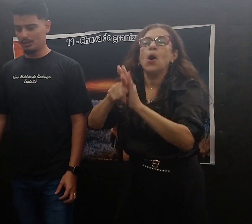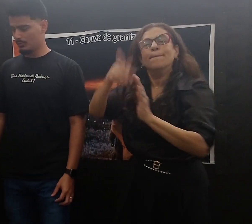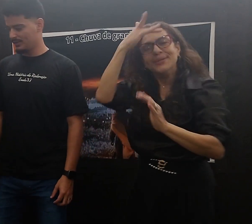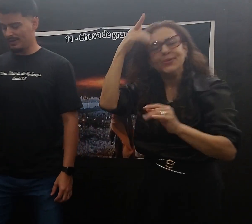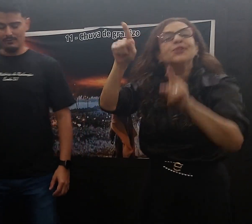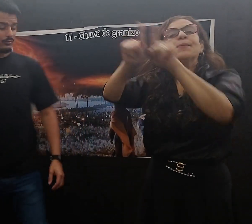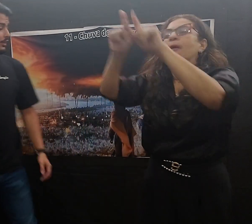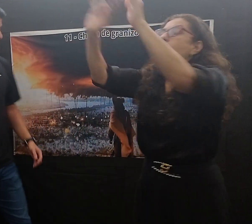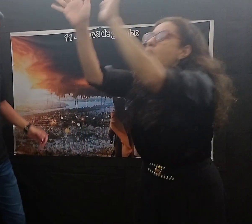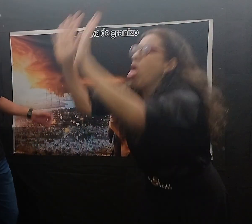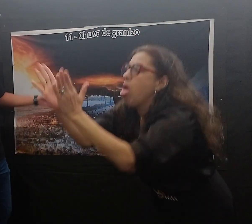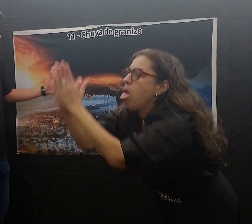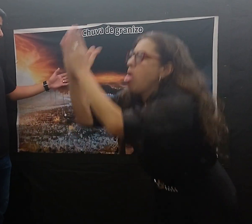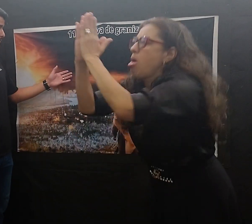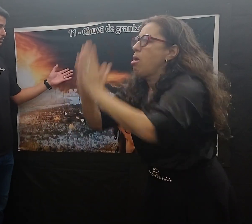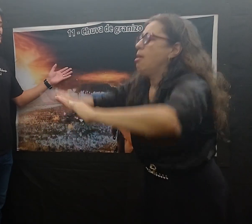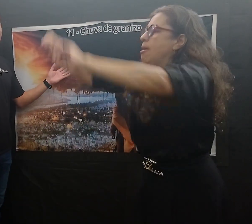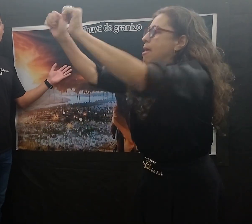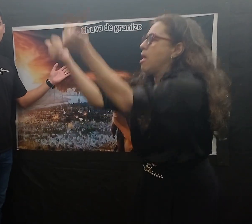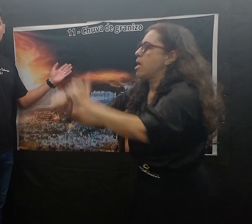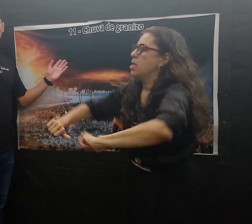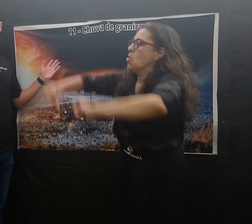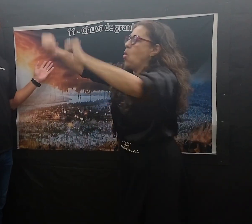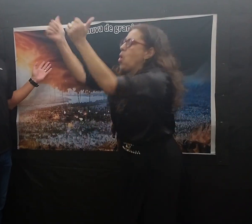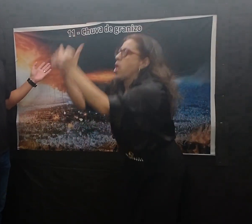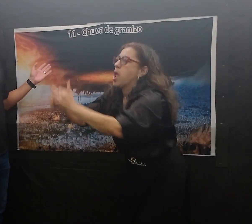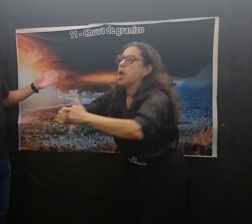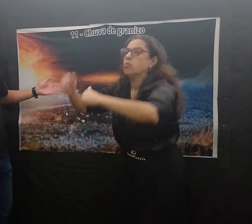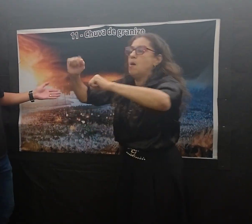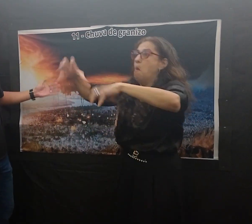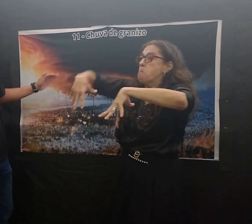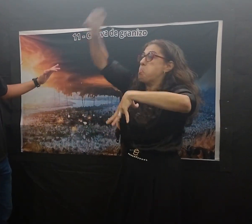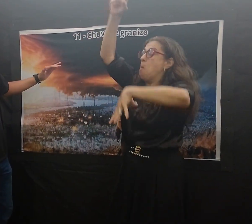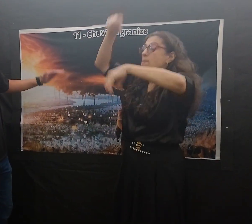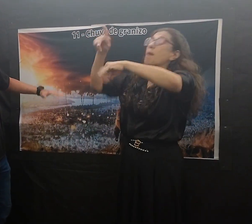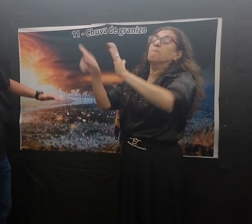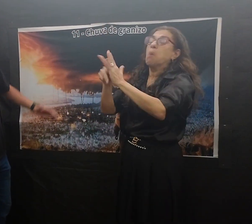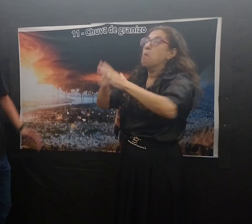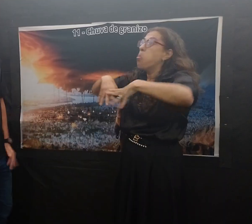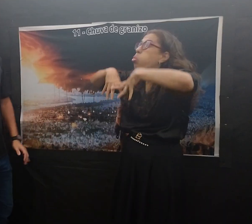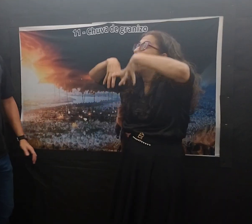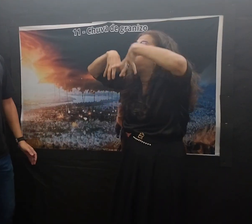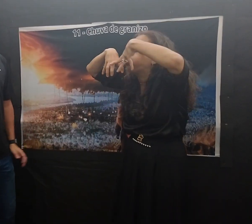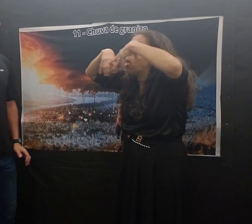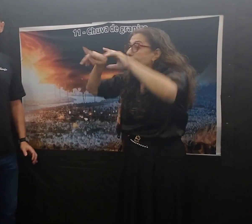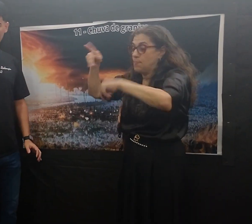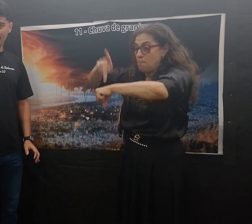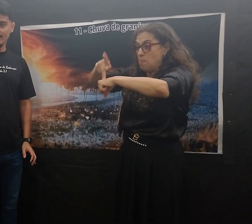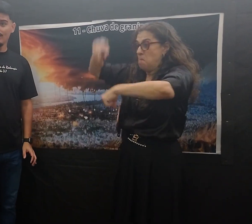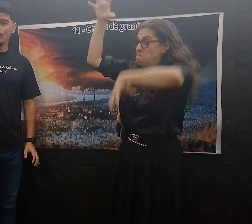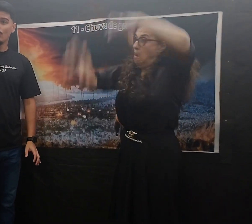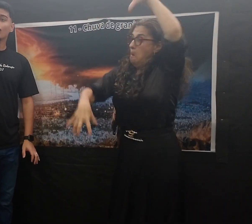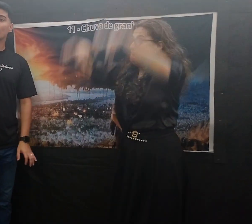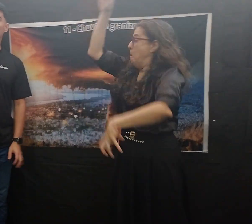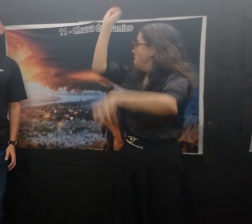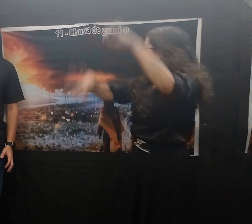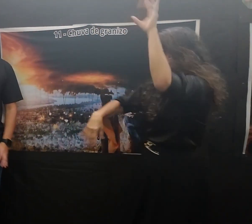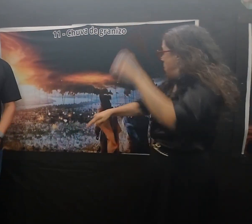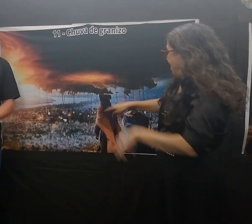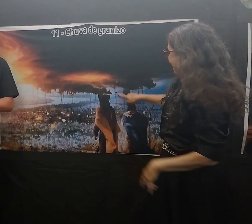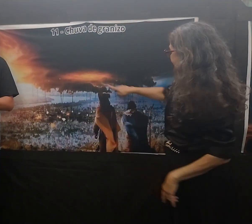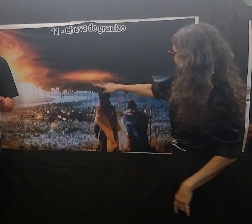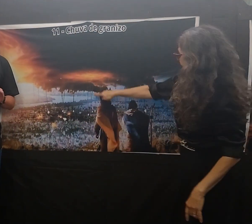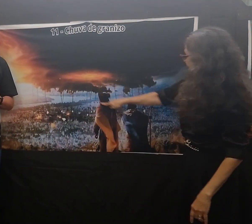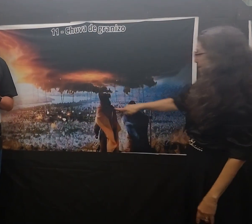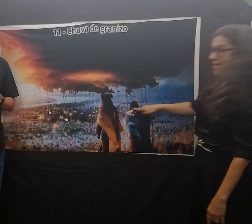Nut, que era responsável pelo tempo. Então, em todo o Egito acontece essa chuva de granizo, porém, com o povo